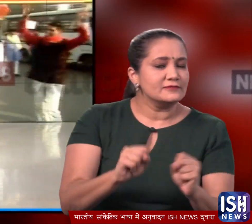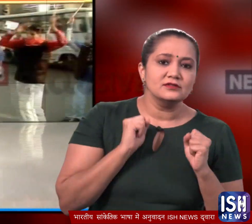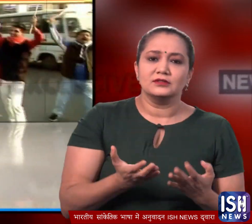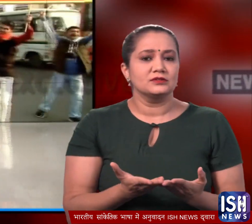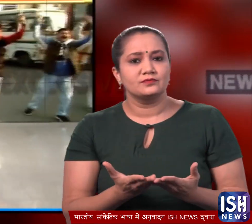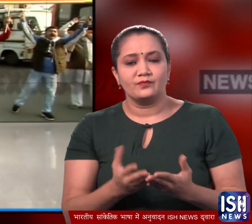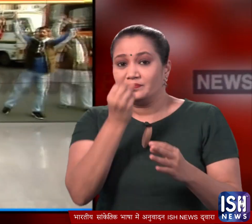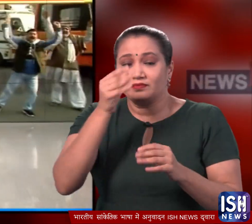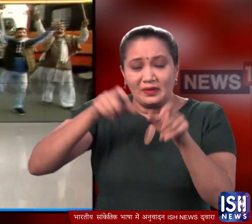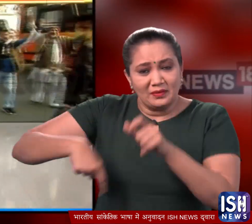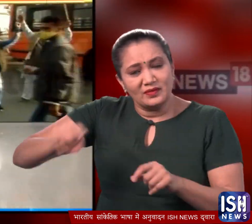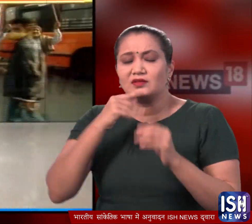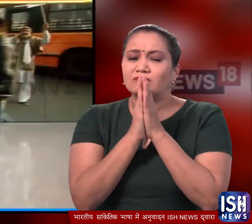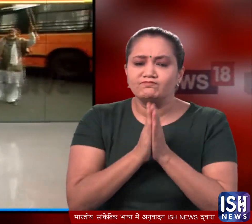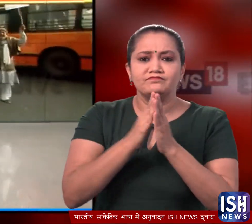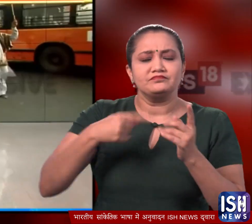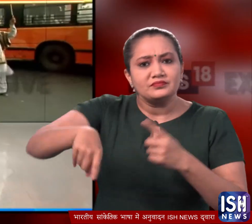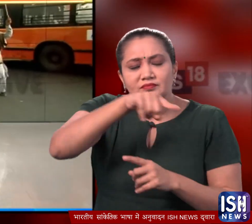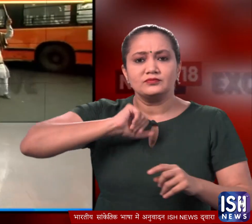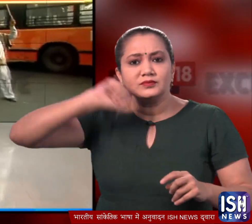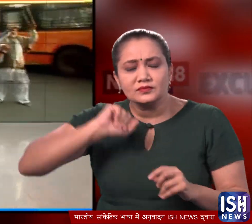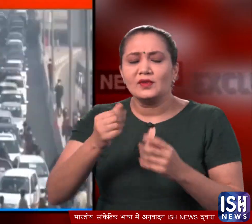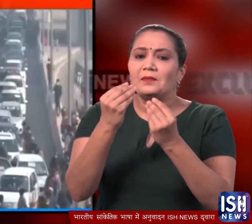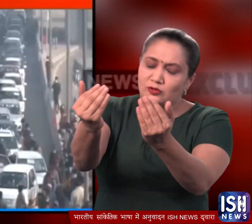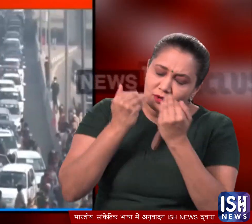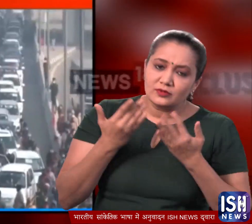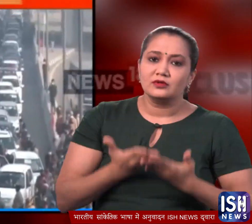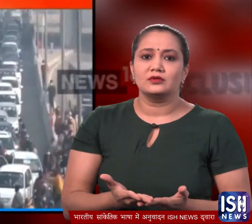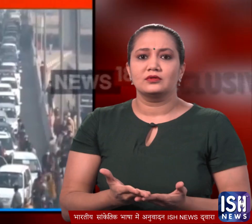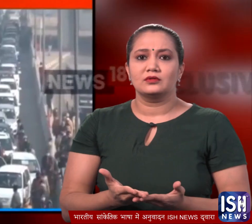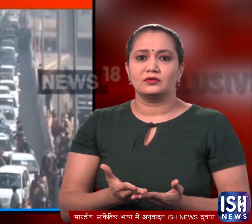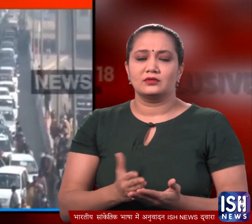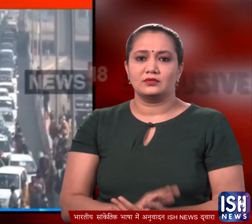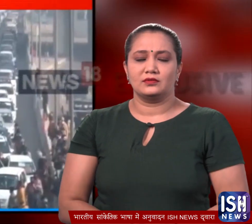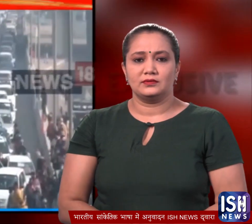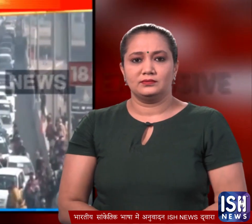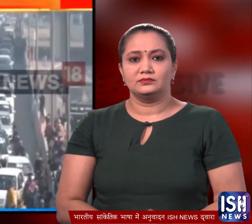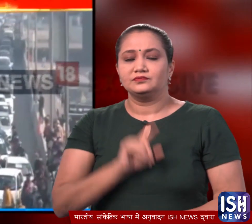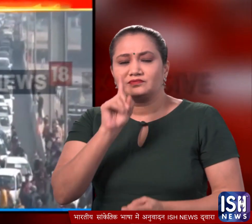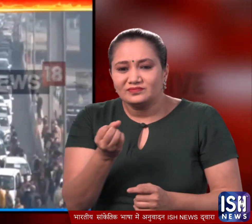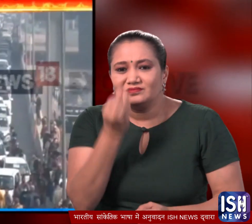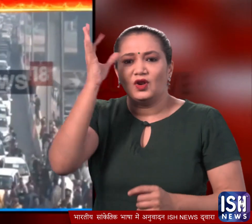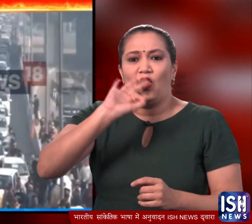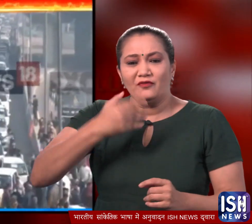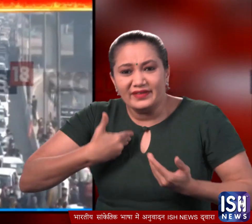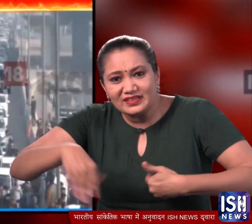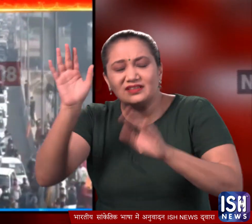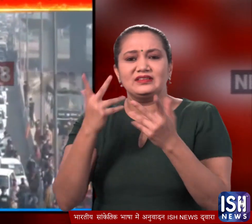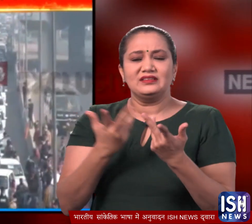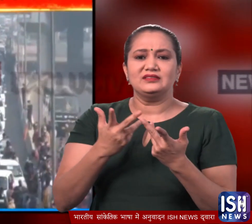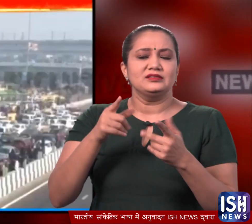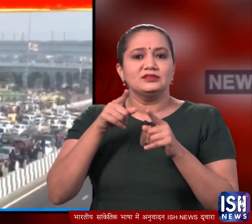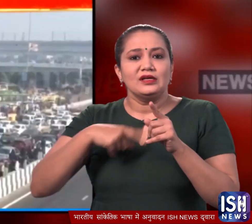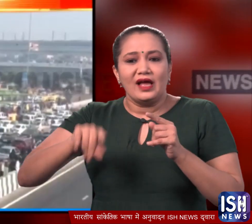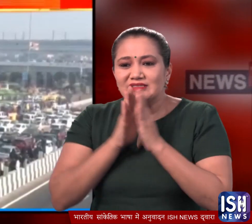कार्यकर्ताओं ने लोगों से अपील की थी कि वो इस प्रदर्शन में उनका साथ दें, लेकिन सुबह दफ्तर जाने निकले लोगों पर इस अपील का असर नजर